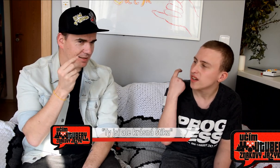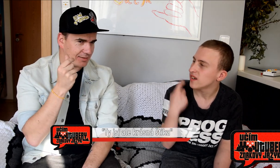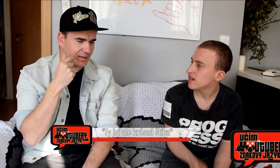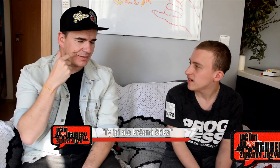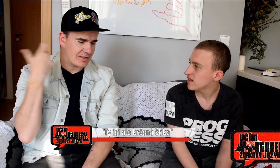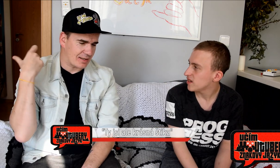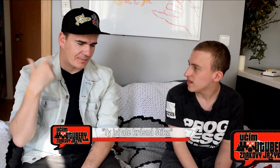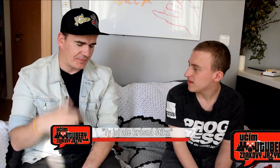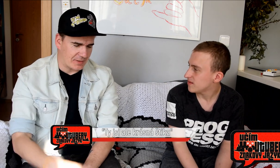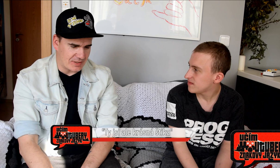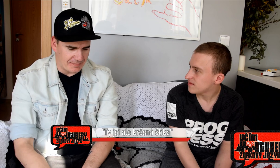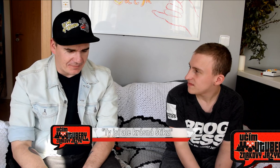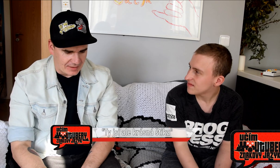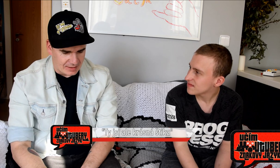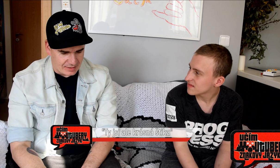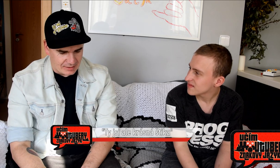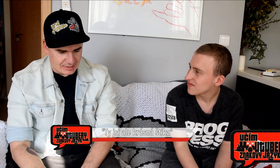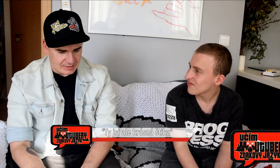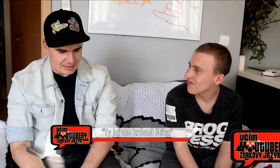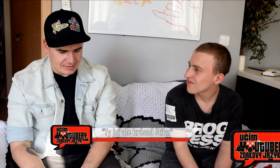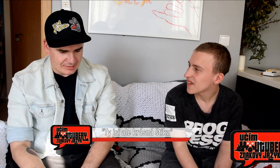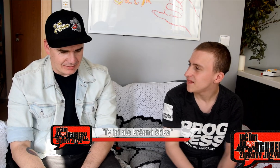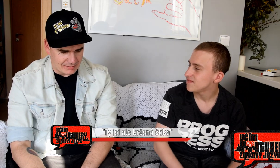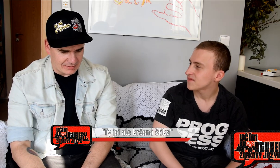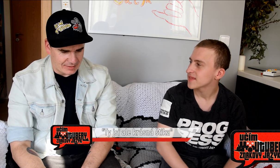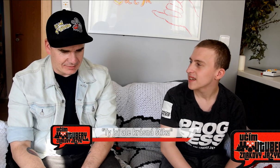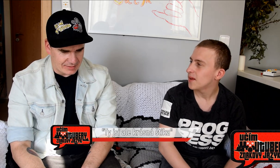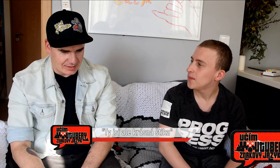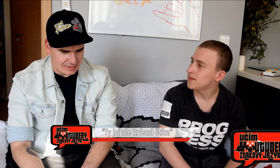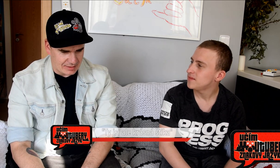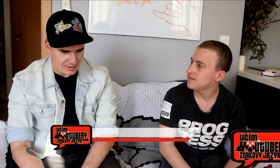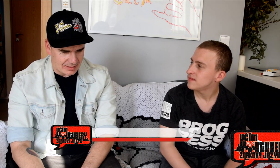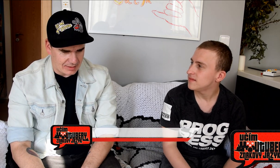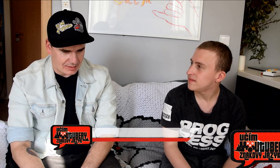Krásná štika, dobře. Jak to je, jak se řekne